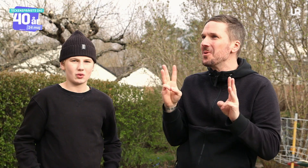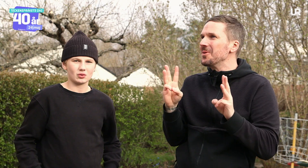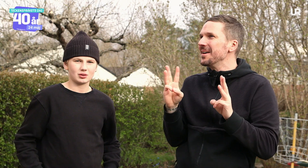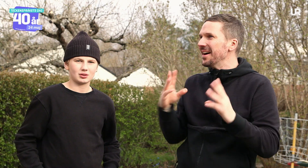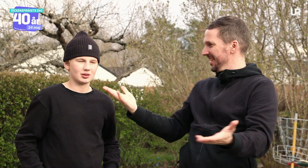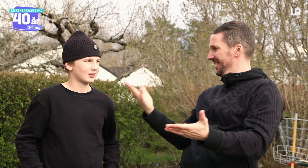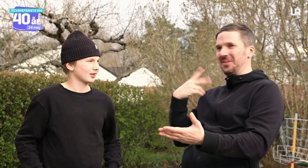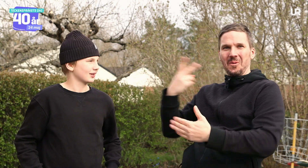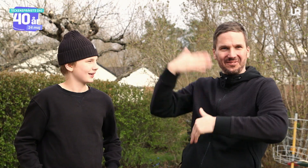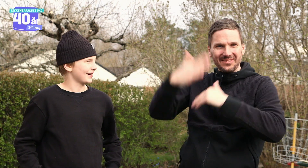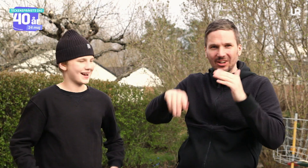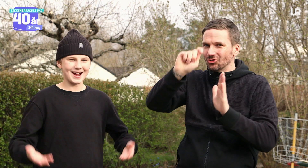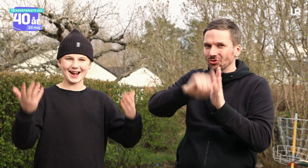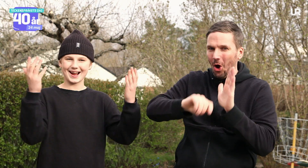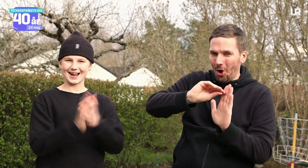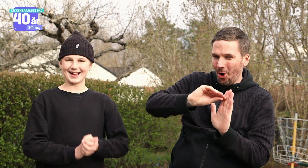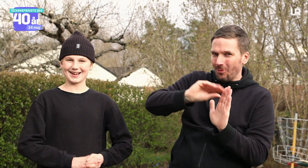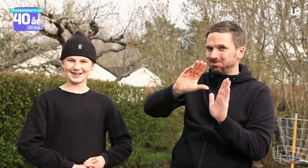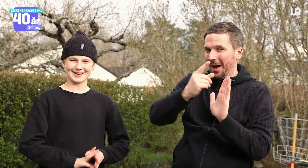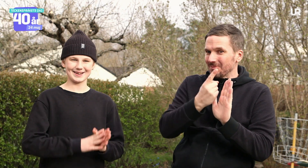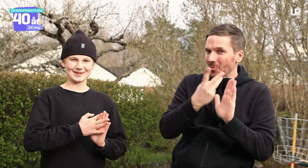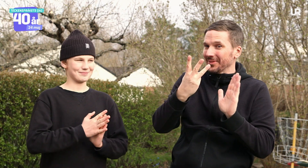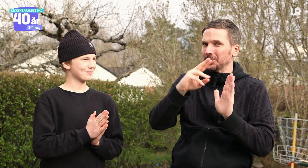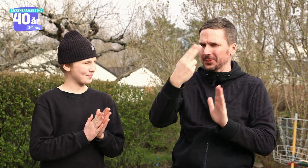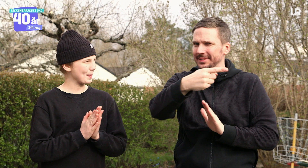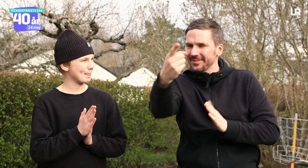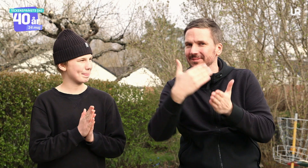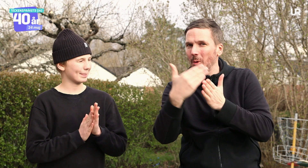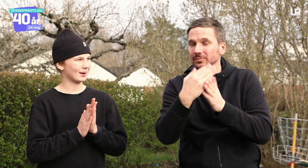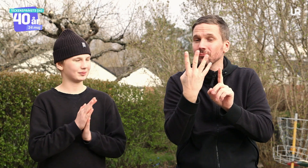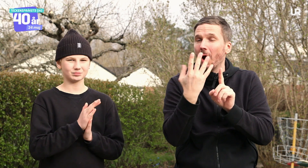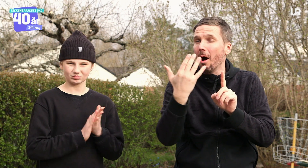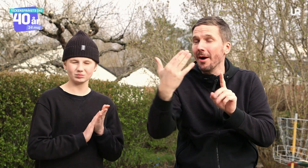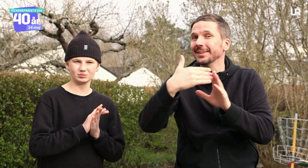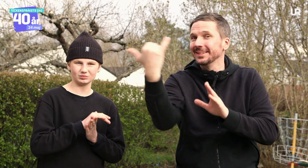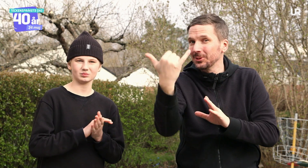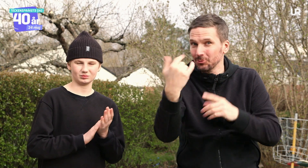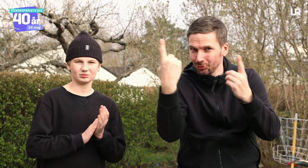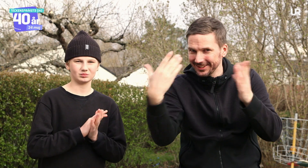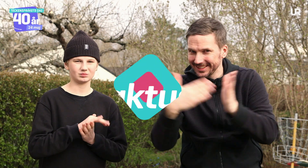wow. Nu har vi börjat. Och ni får försöka fortsätta historien till siffran 10. Lycka till!